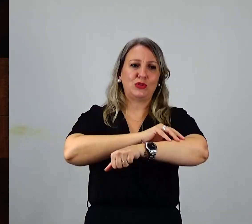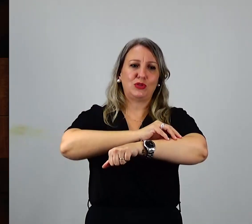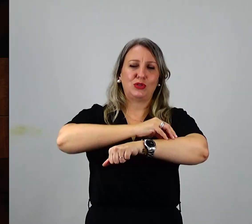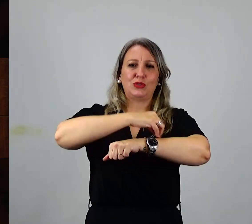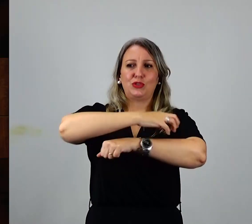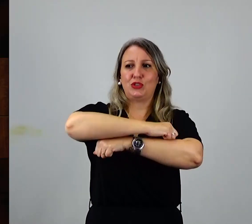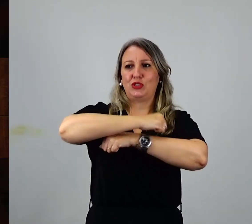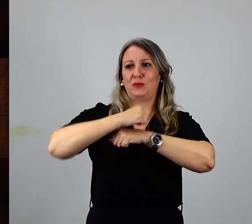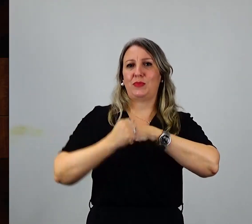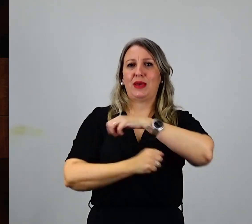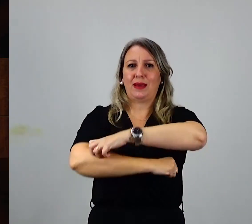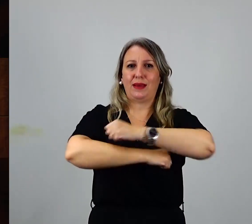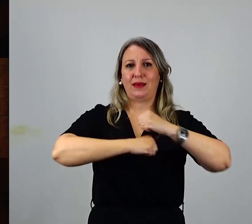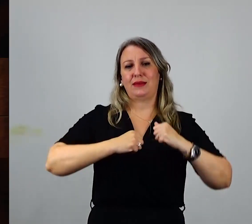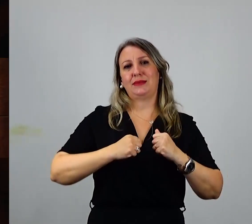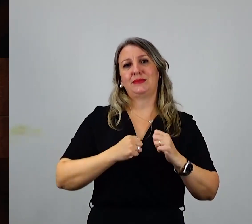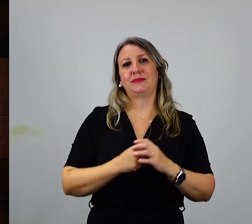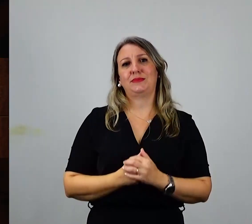vezes.